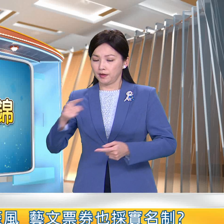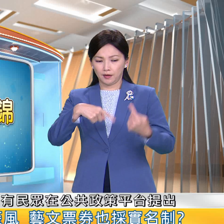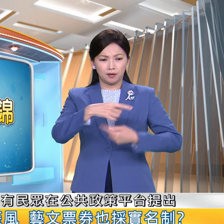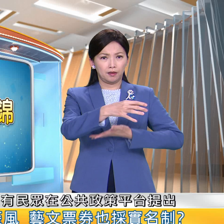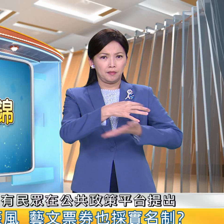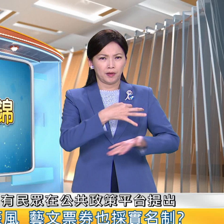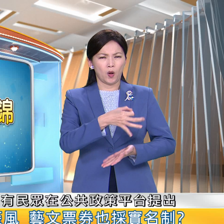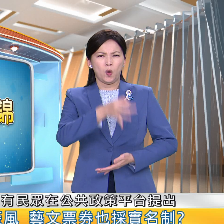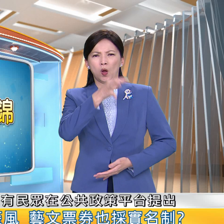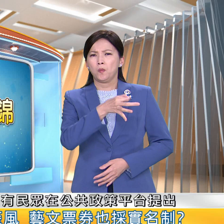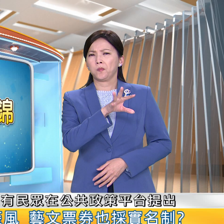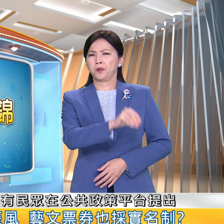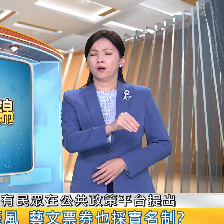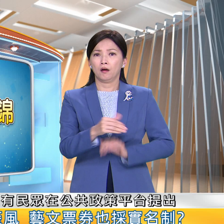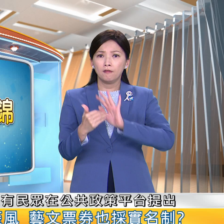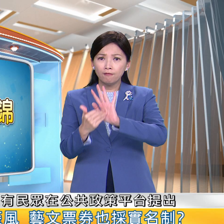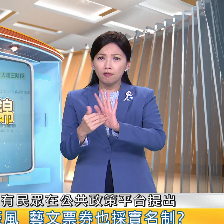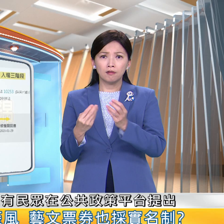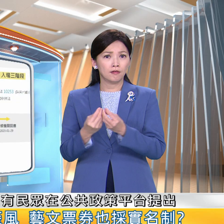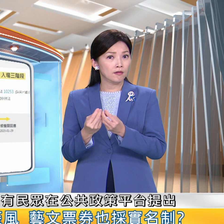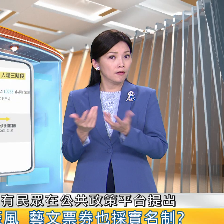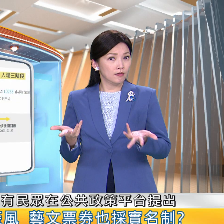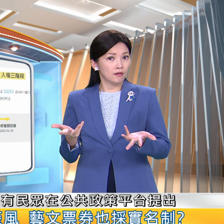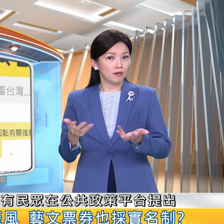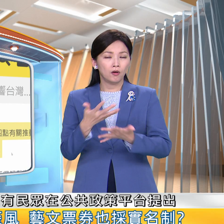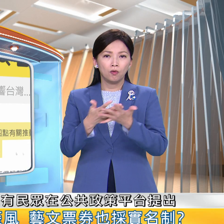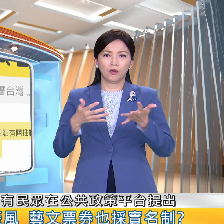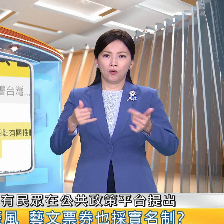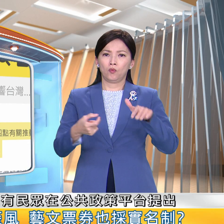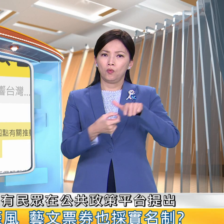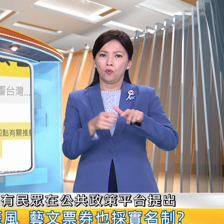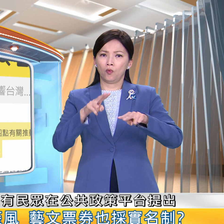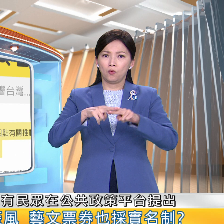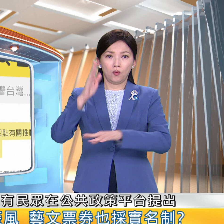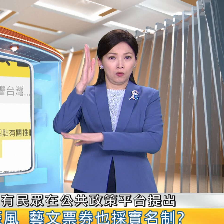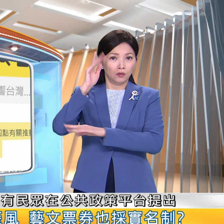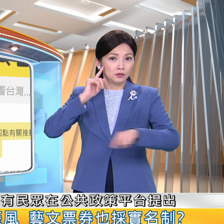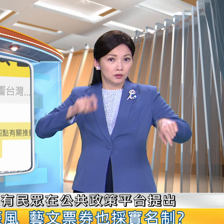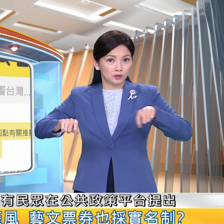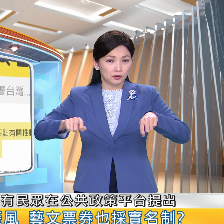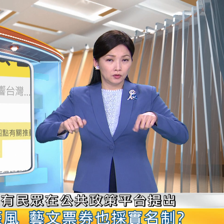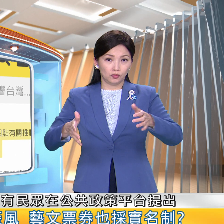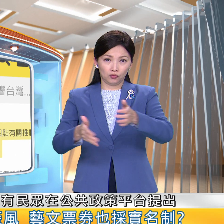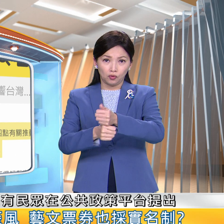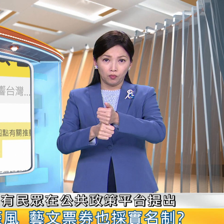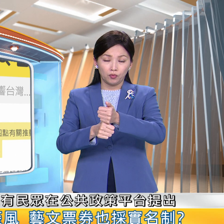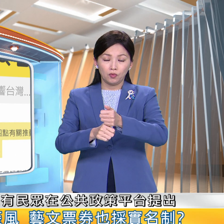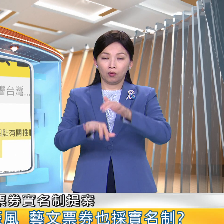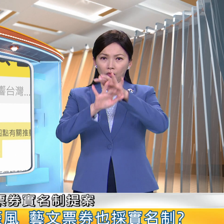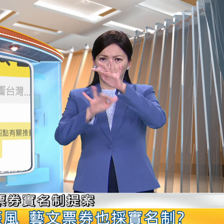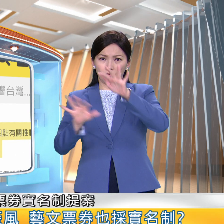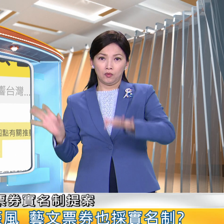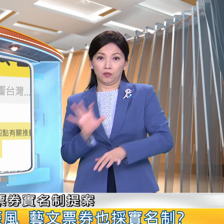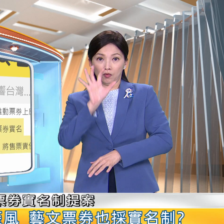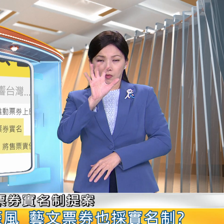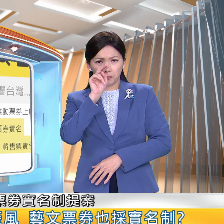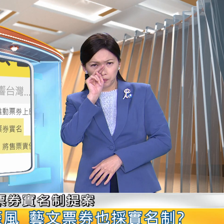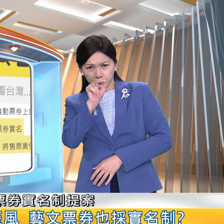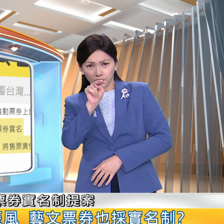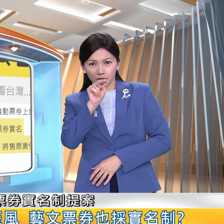要遏止黄牛票，有民众在公共政策平台提出建议实施